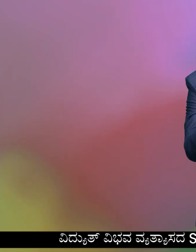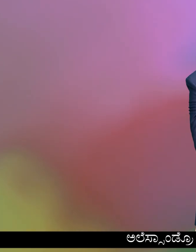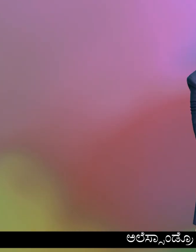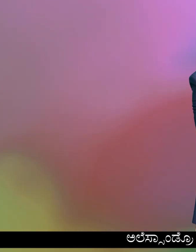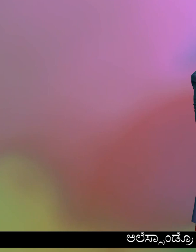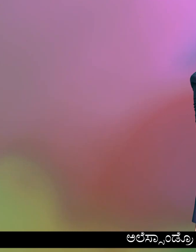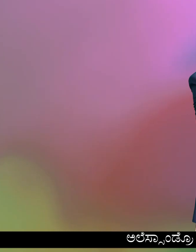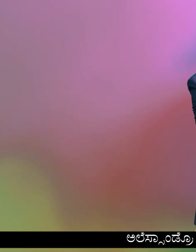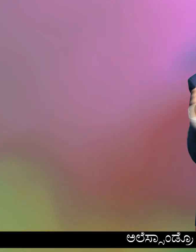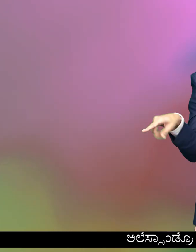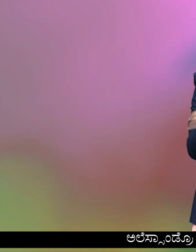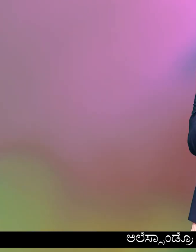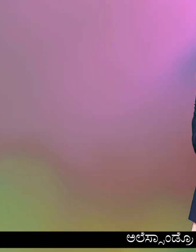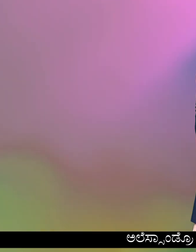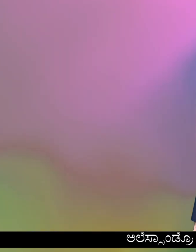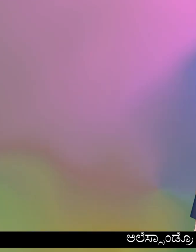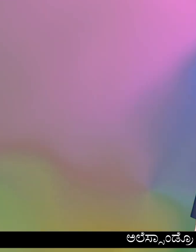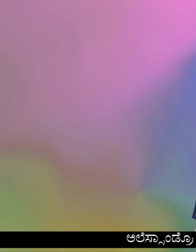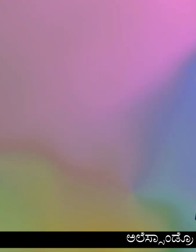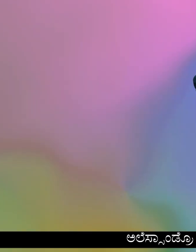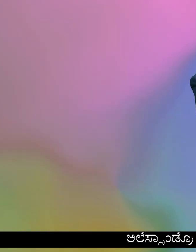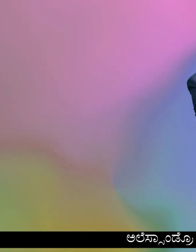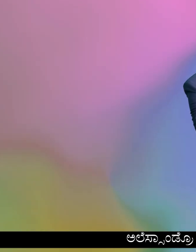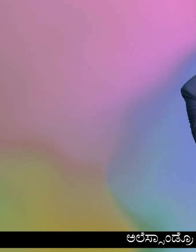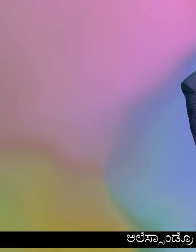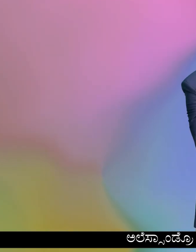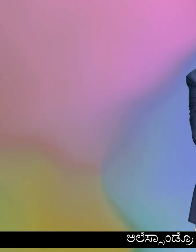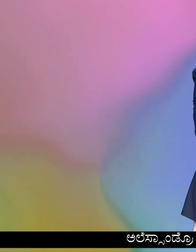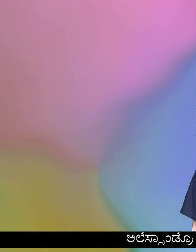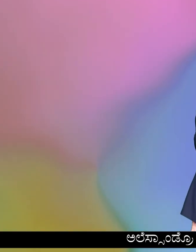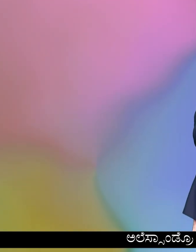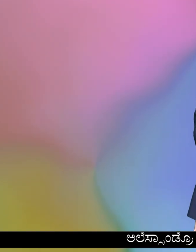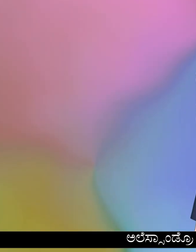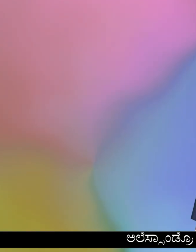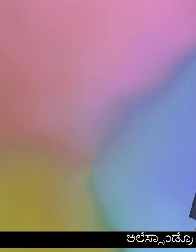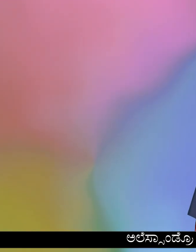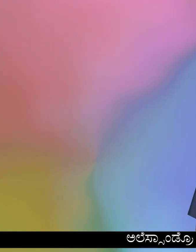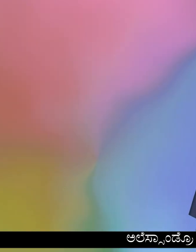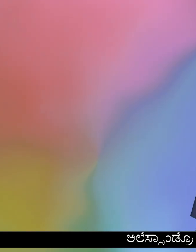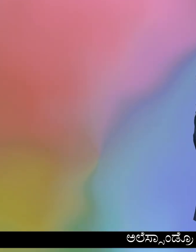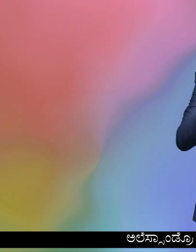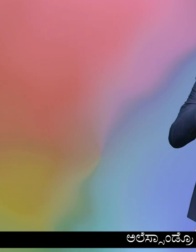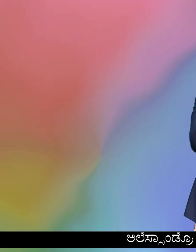ಭೌತಶಾಸ್ತ್ರಜ್ಞ ಅಲೆಕ್ಸಾಂಡ್ರೋ ವೋಲ್ಟಾ ಅವರ ಹೆಸರನ್ನು ಇಡಲಾಯಿತು.